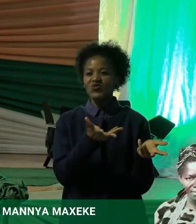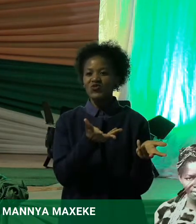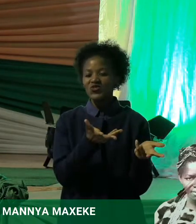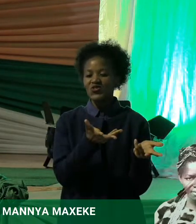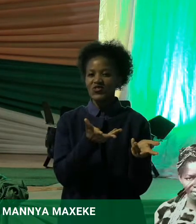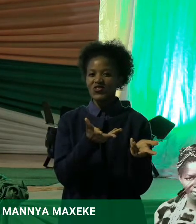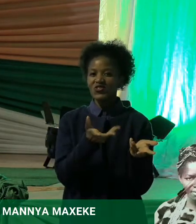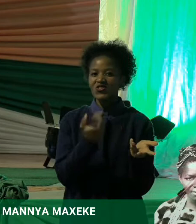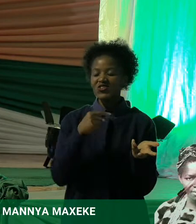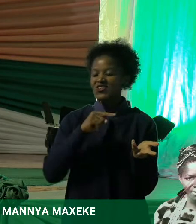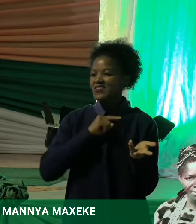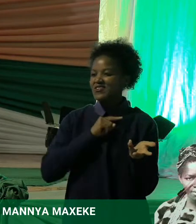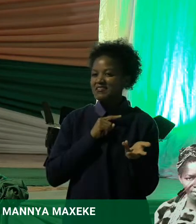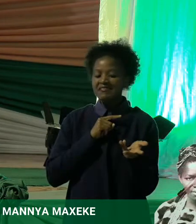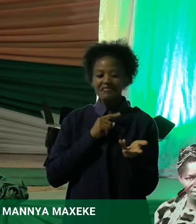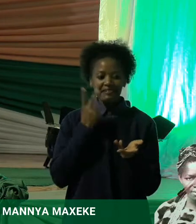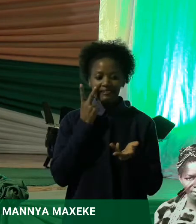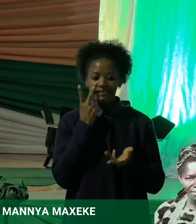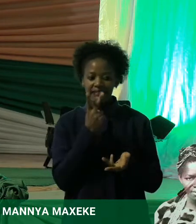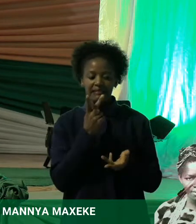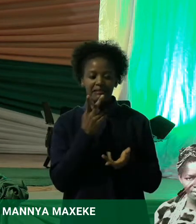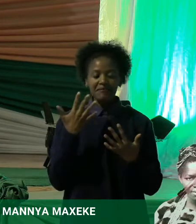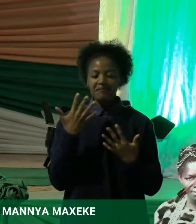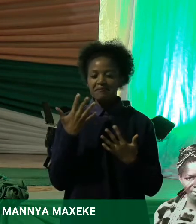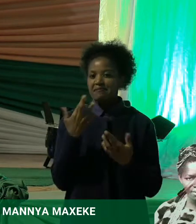Siba nethemba lokuba